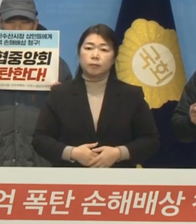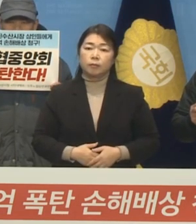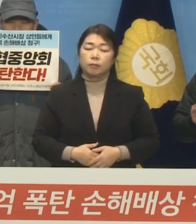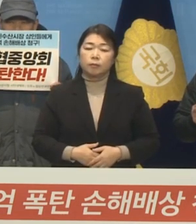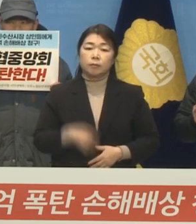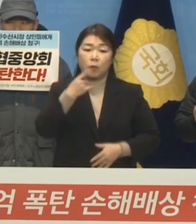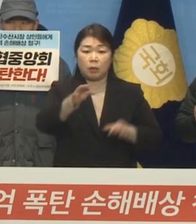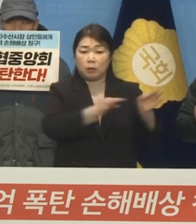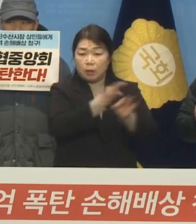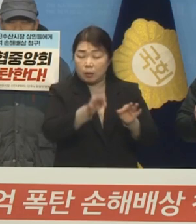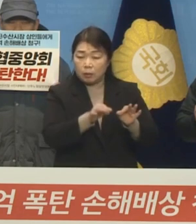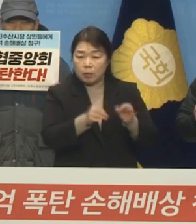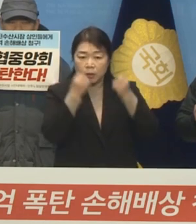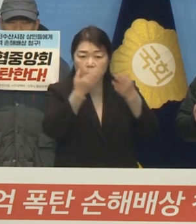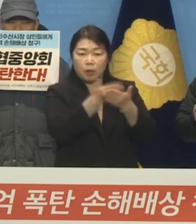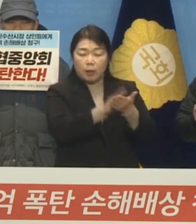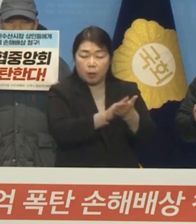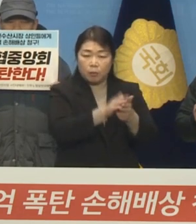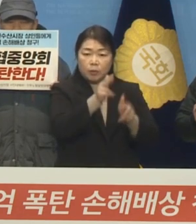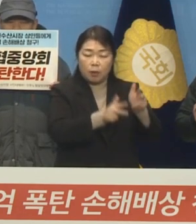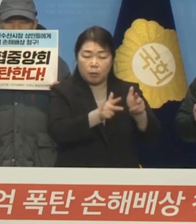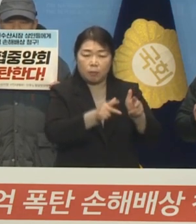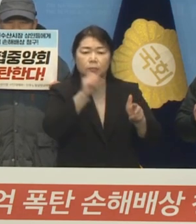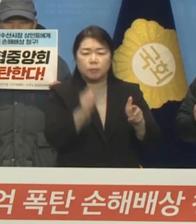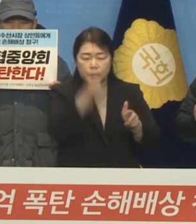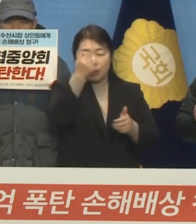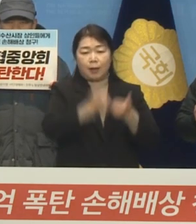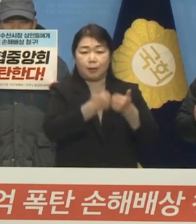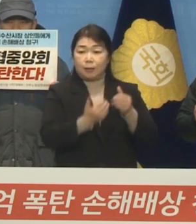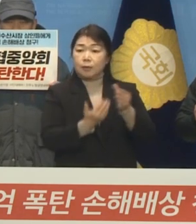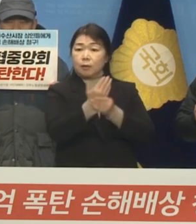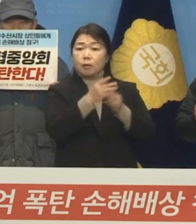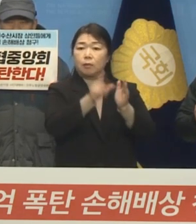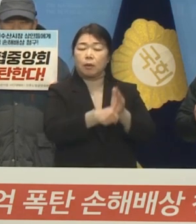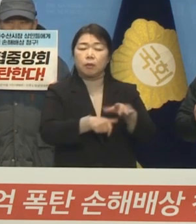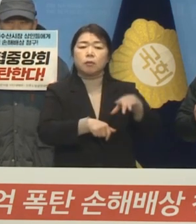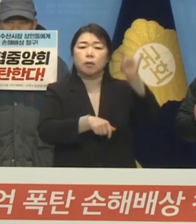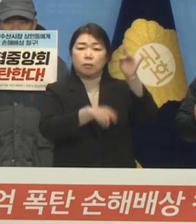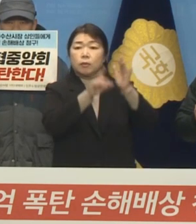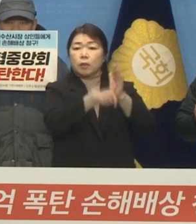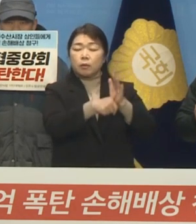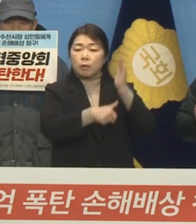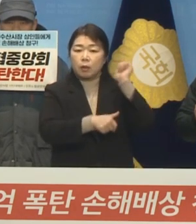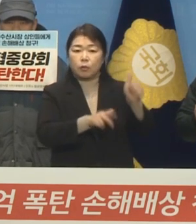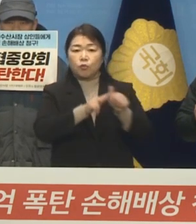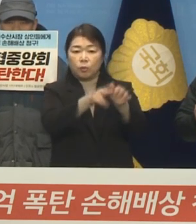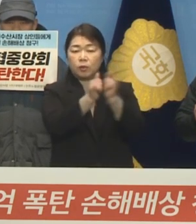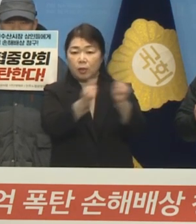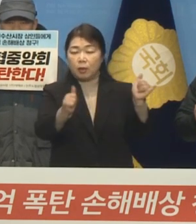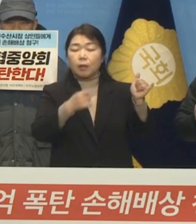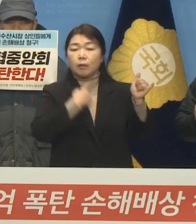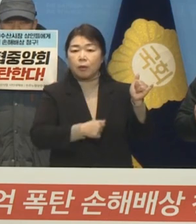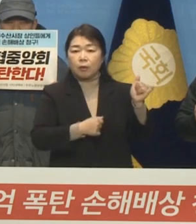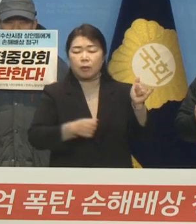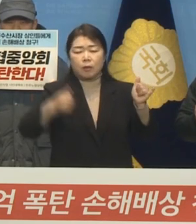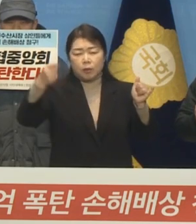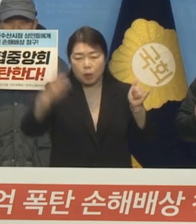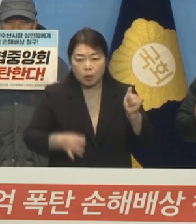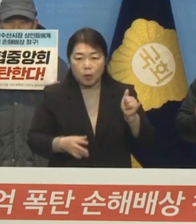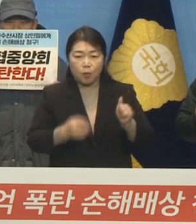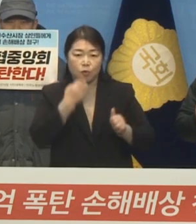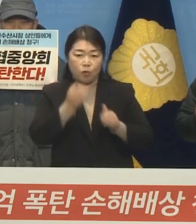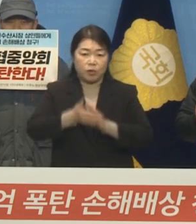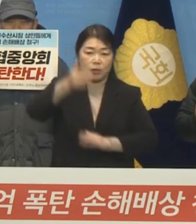노량진 수산시장 현대화 사업의 갈등이 시작된 지 초기에만 해도 당시 대통령 후보를 비롯한